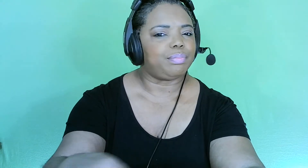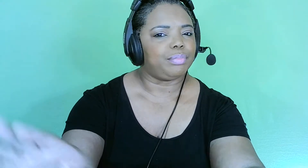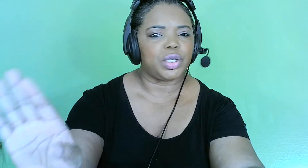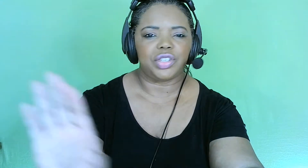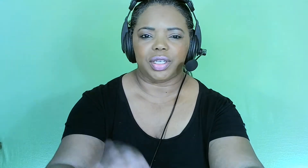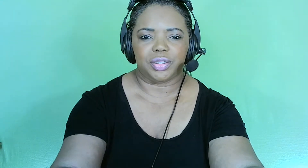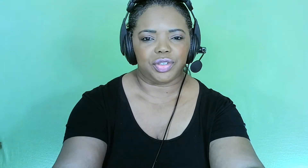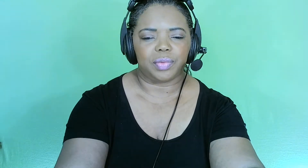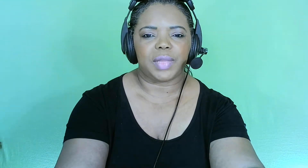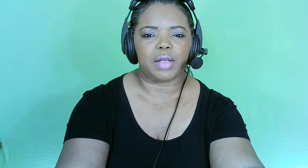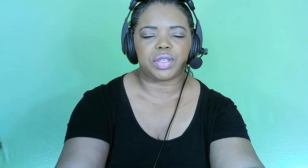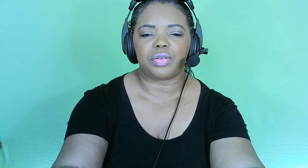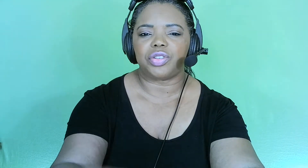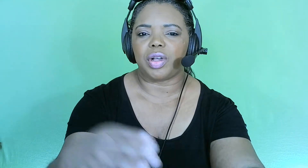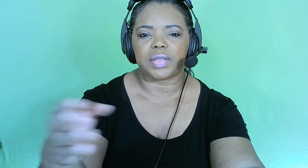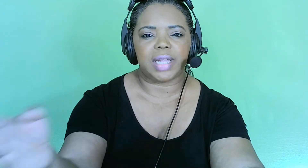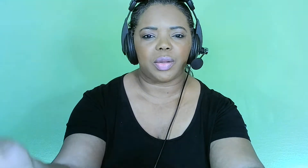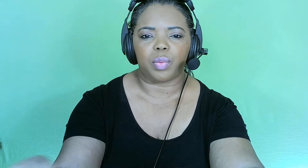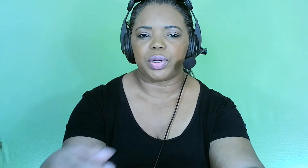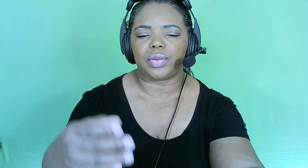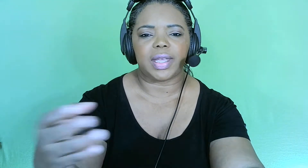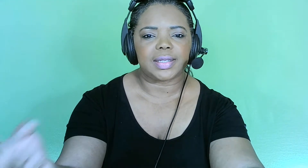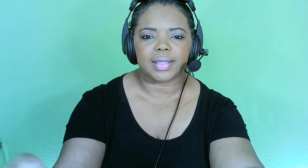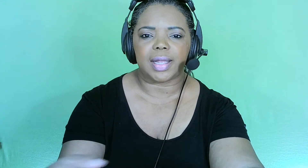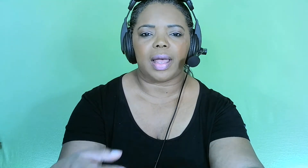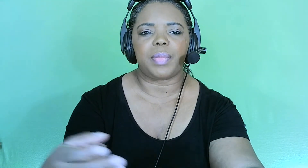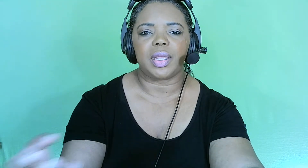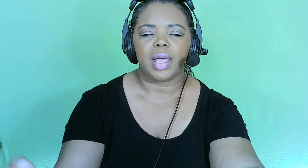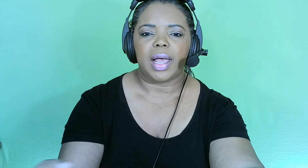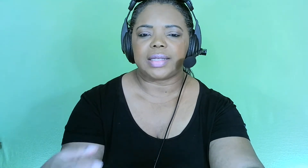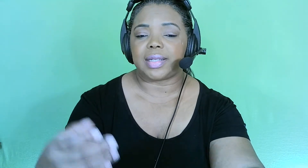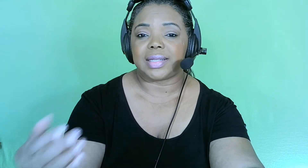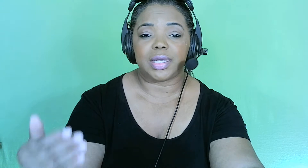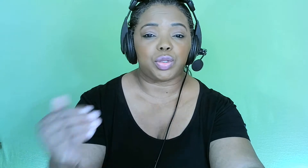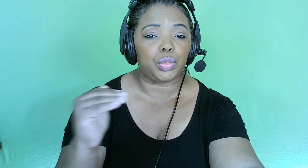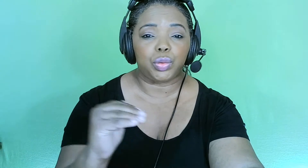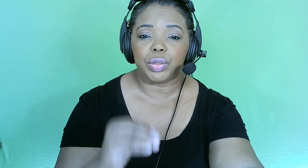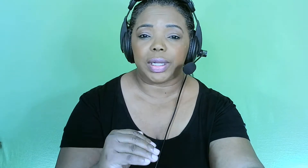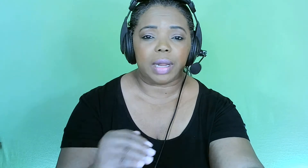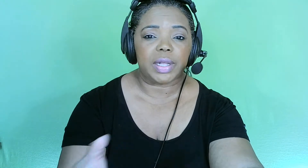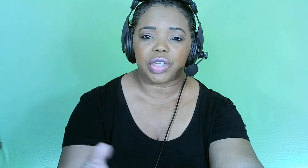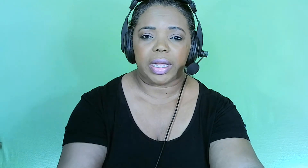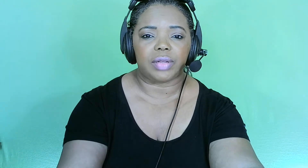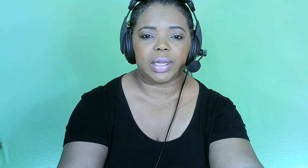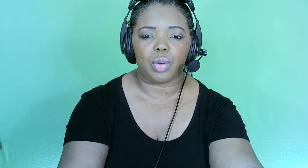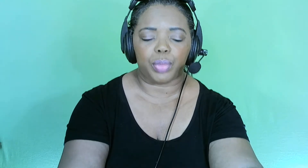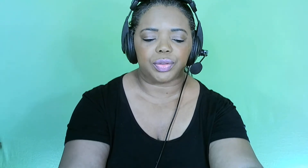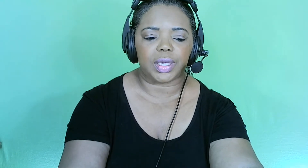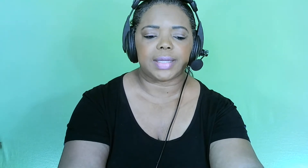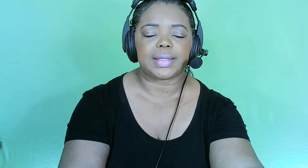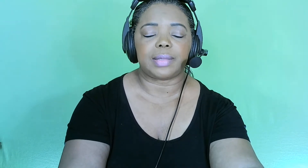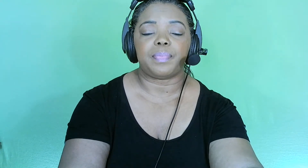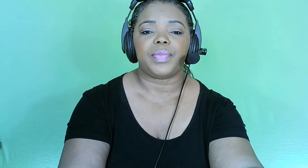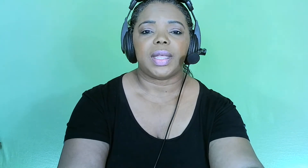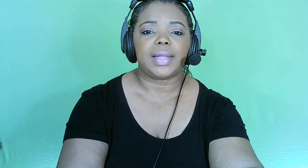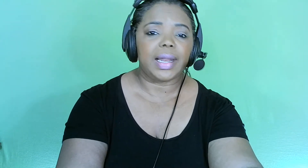por diante. Os estudiosos da língua portuguesa sabem essa estrutura gramatical da língua portuguesa. Na